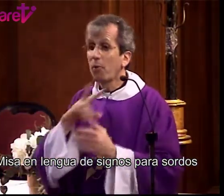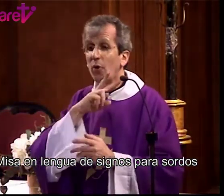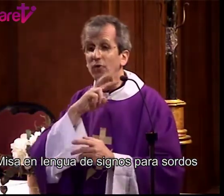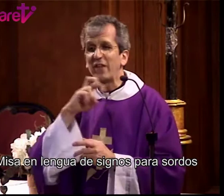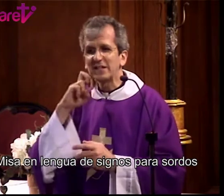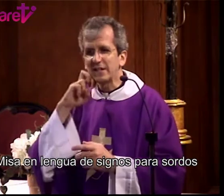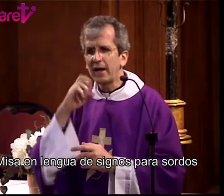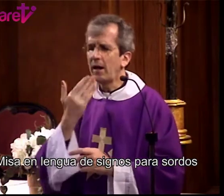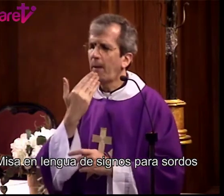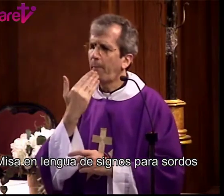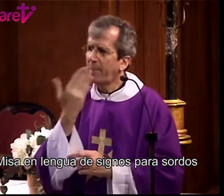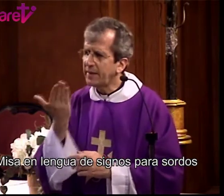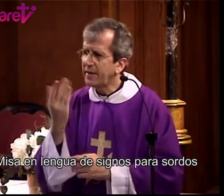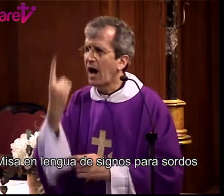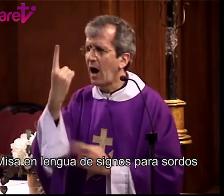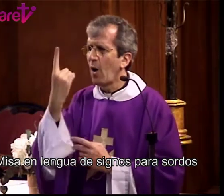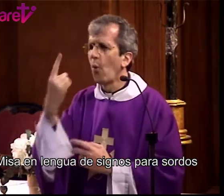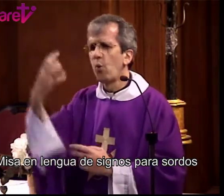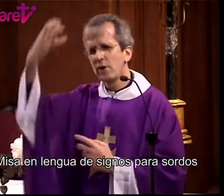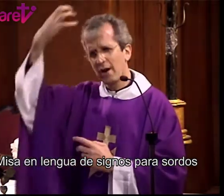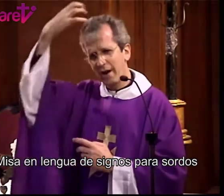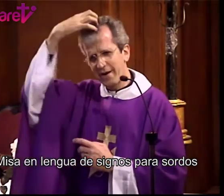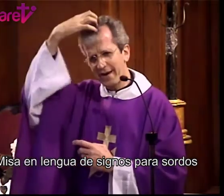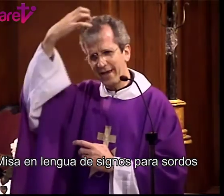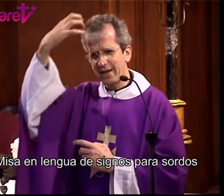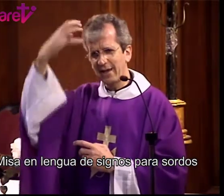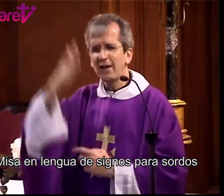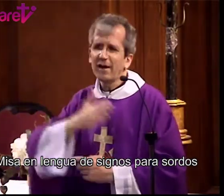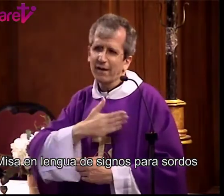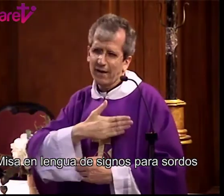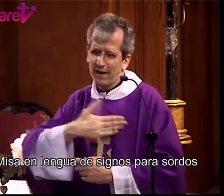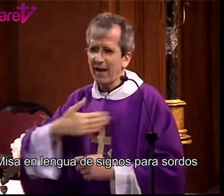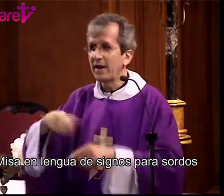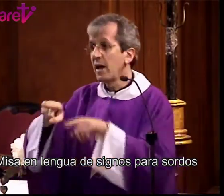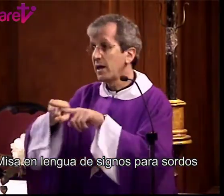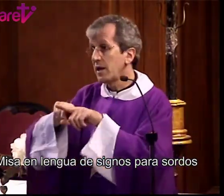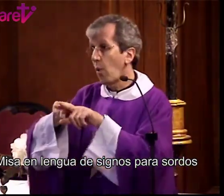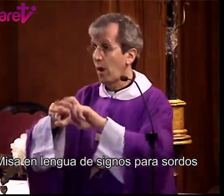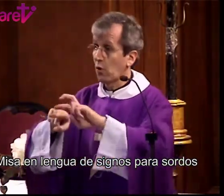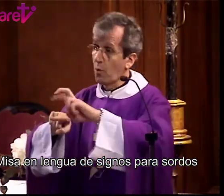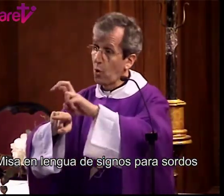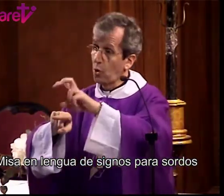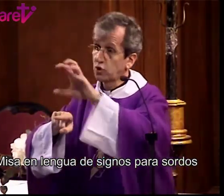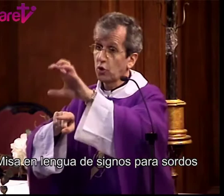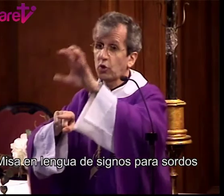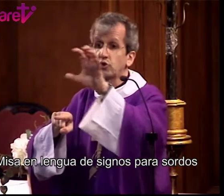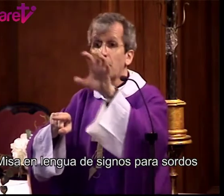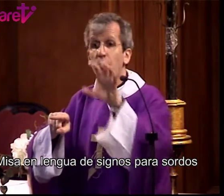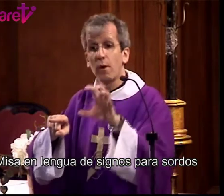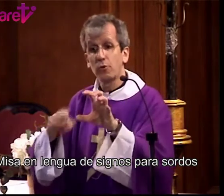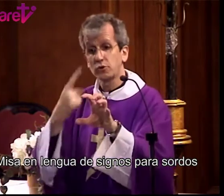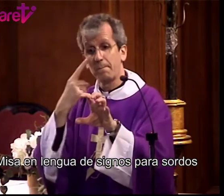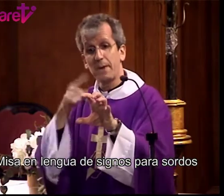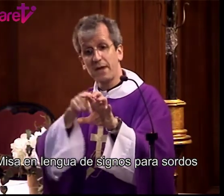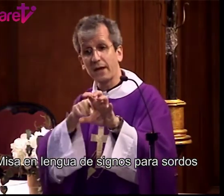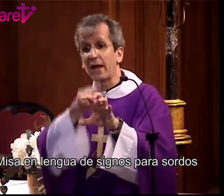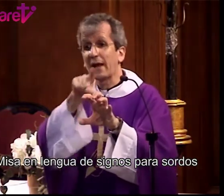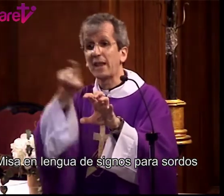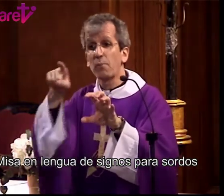de Israel pedía un rey. Querían, igual como los otros pueblos veían que cada pueblo